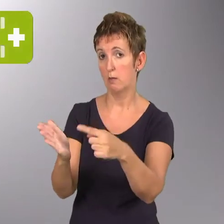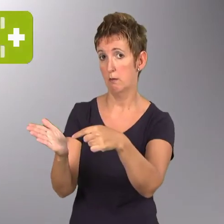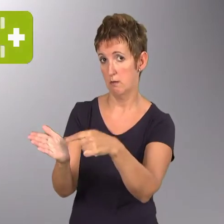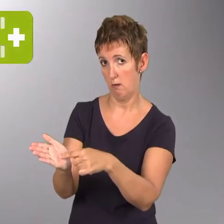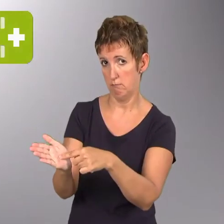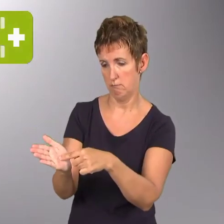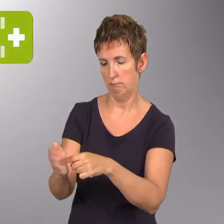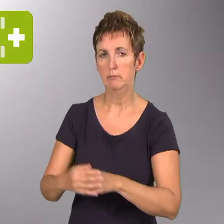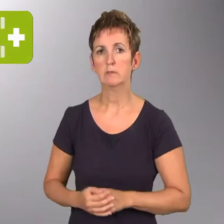Quand devez-vous contacter un médecin ?